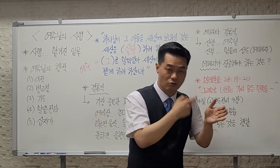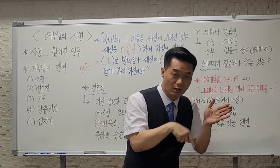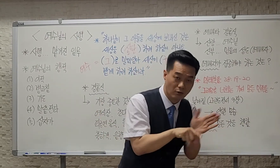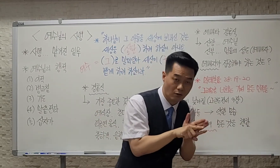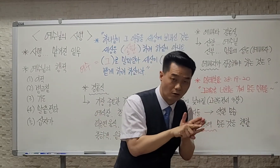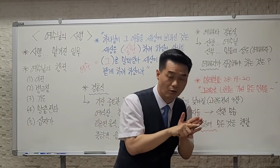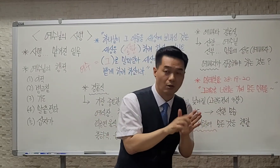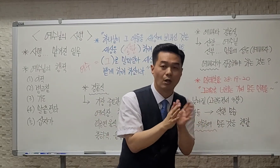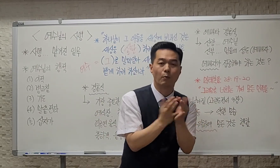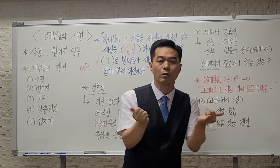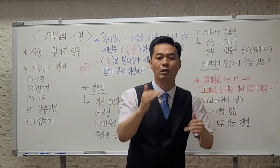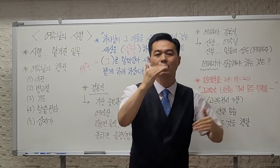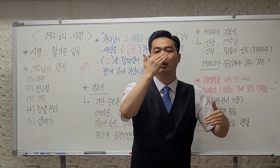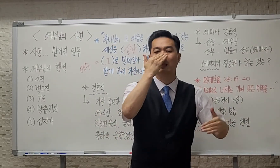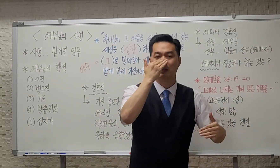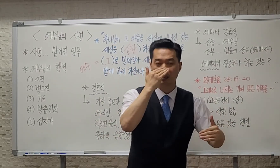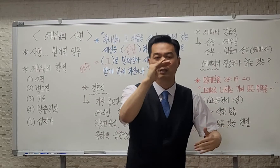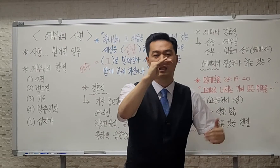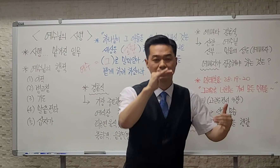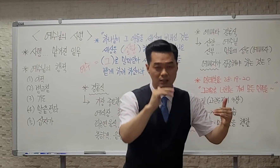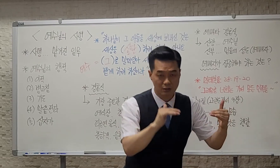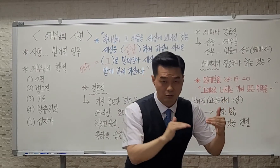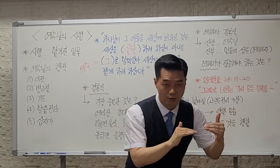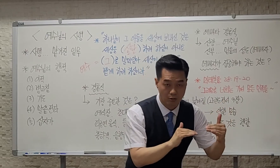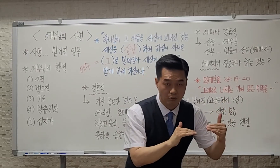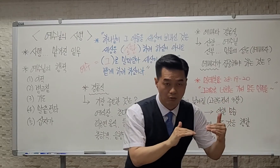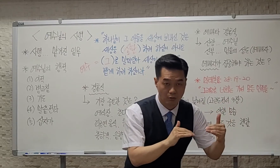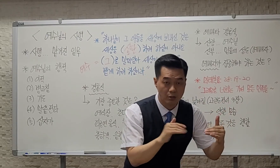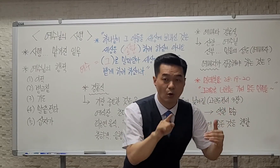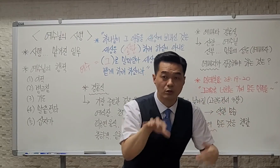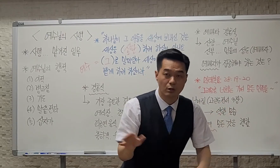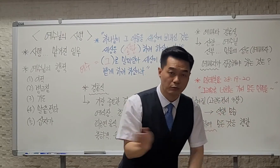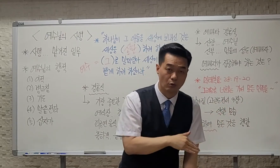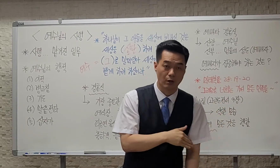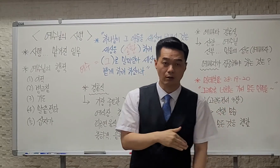위해서 본인이 낮아지는 거예요. 이게 어디서부터 온 거예요?